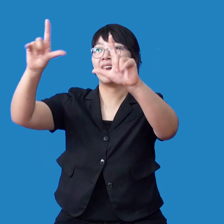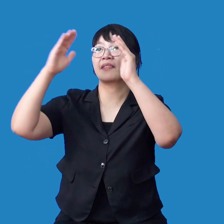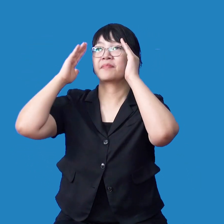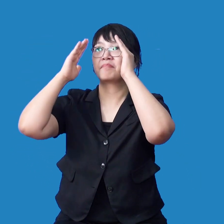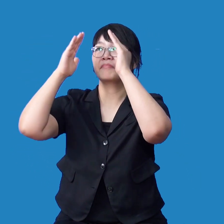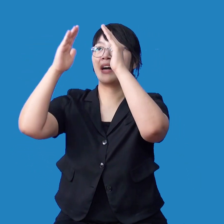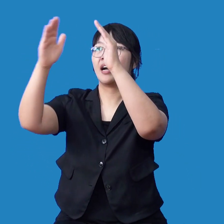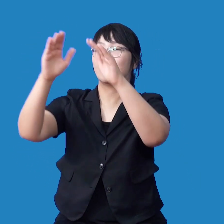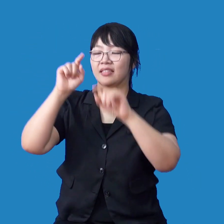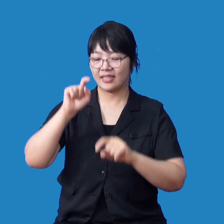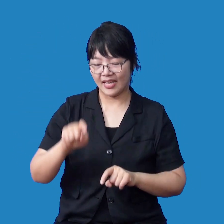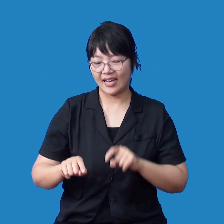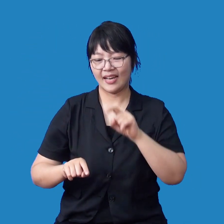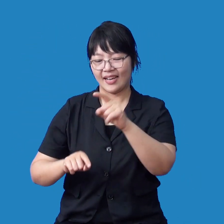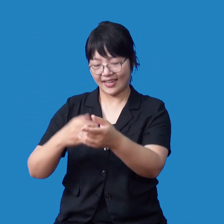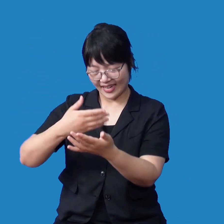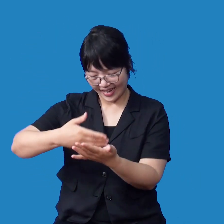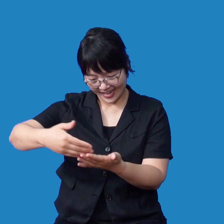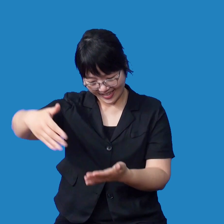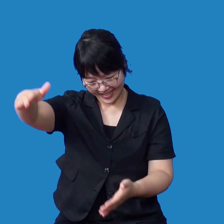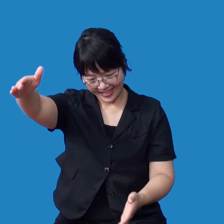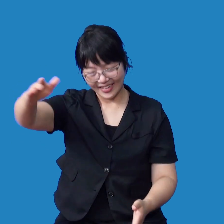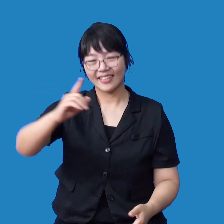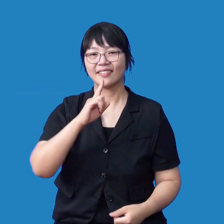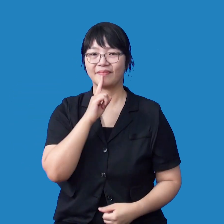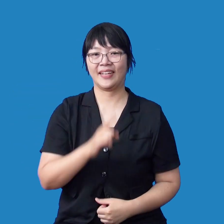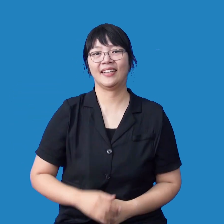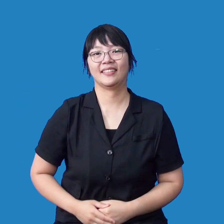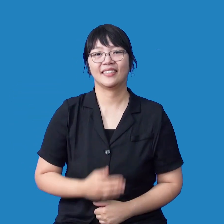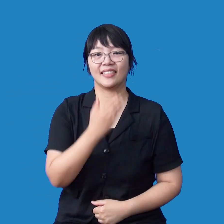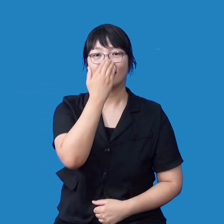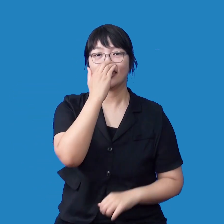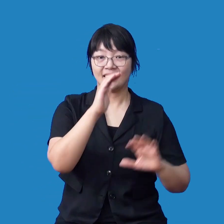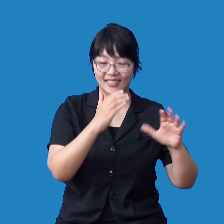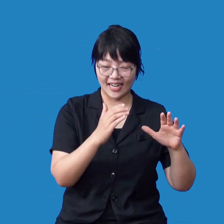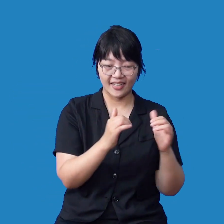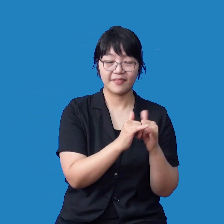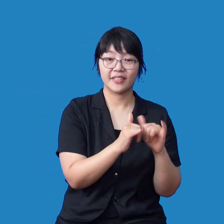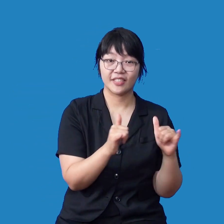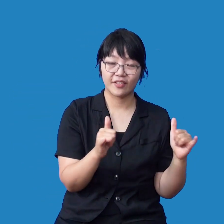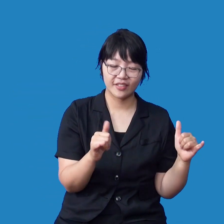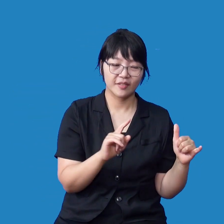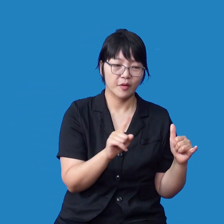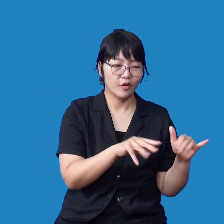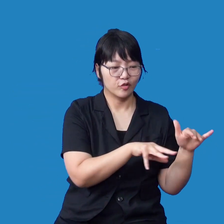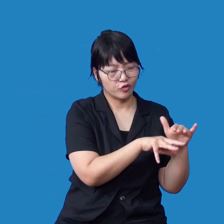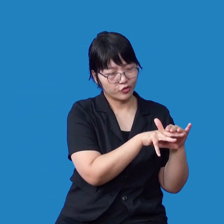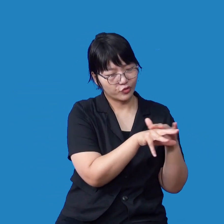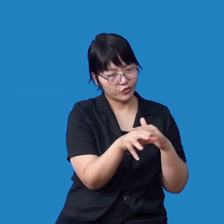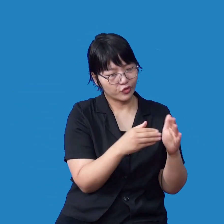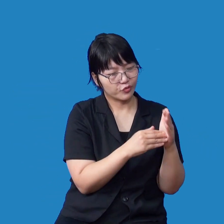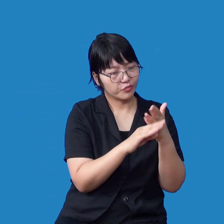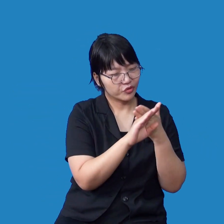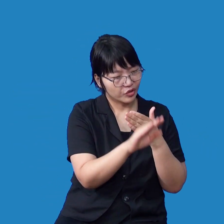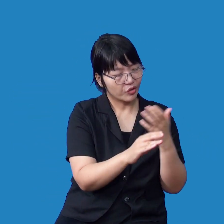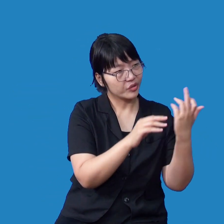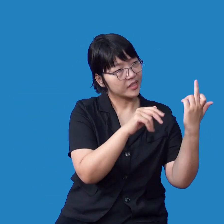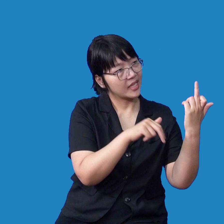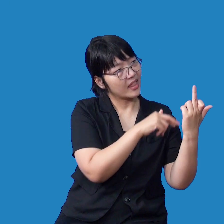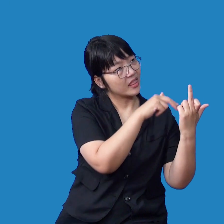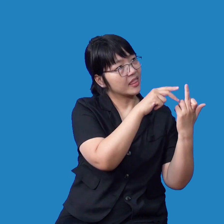것입니다. 자, 지금까지 이스라엘 백성들은 출애굽한 후에 시내산에 와서